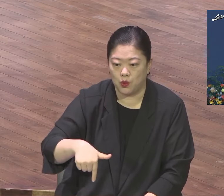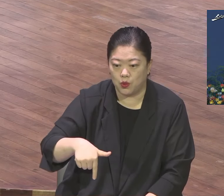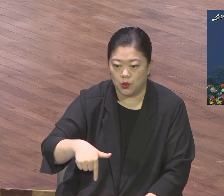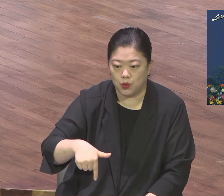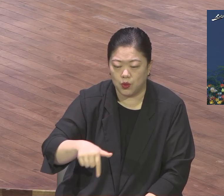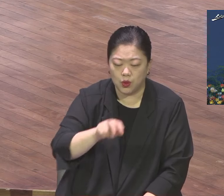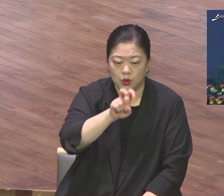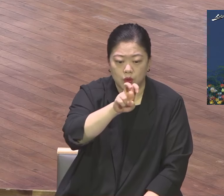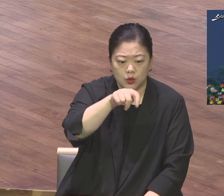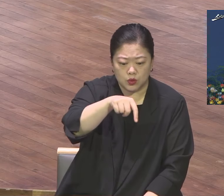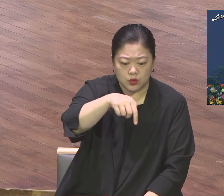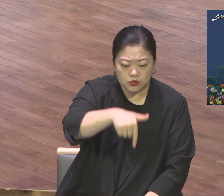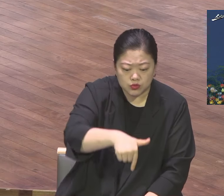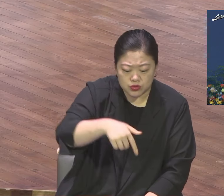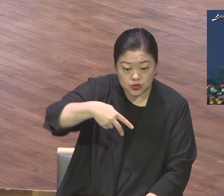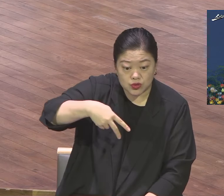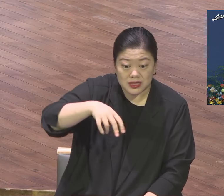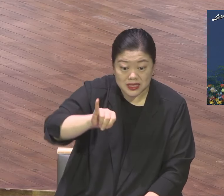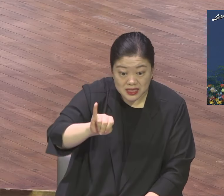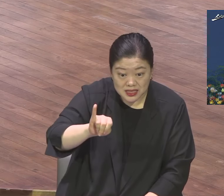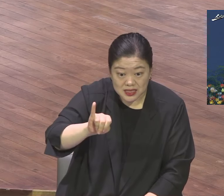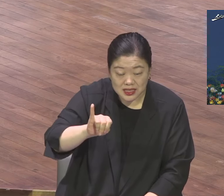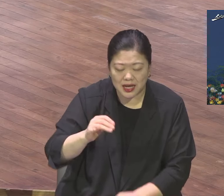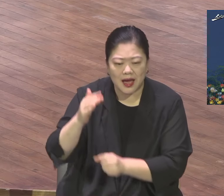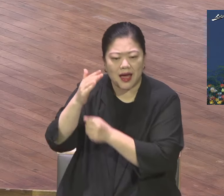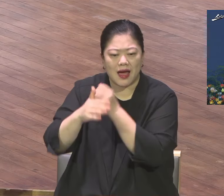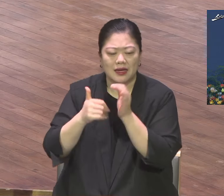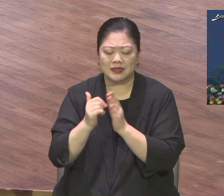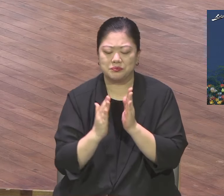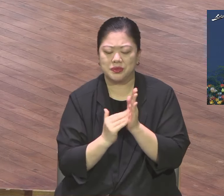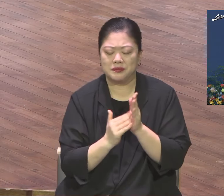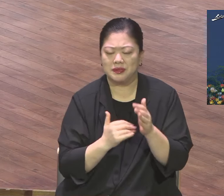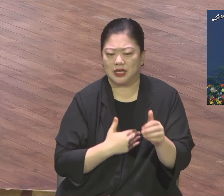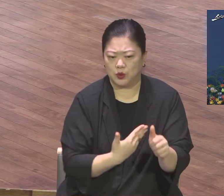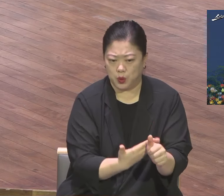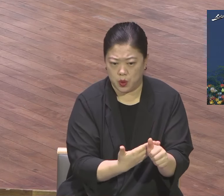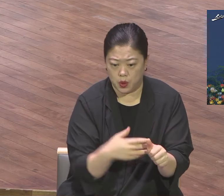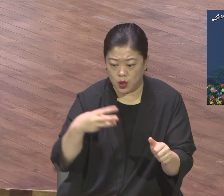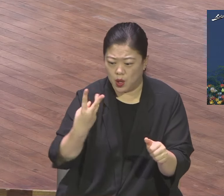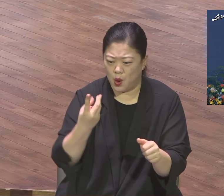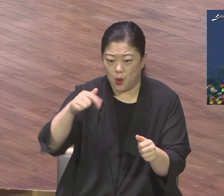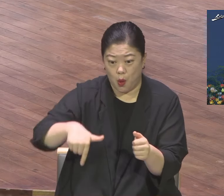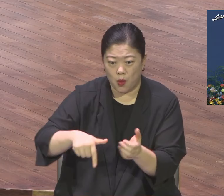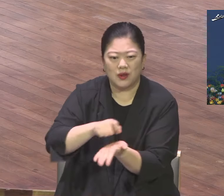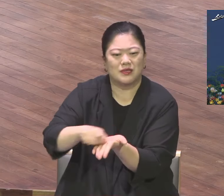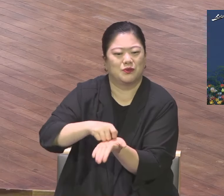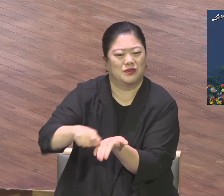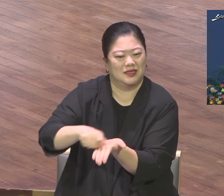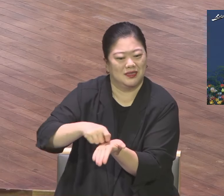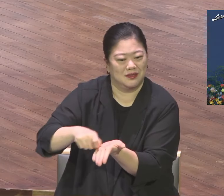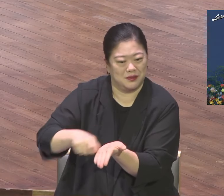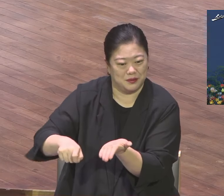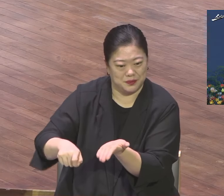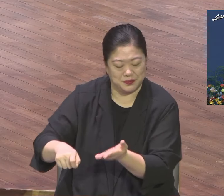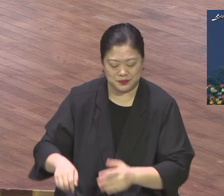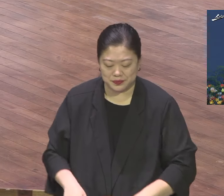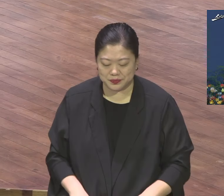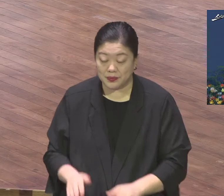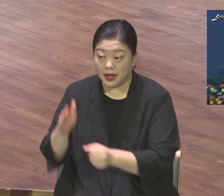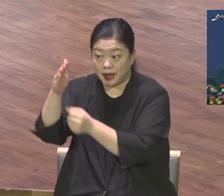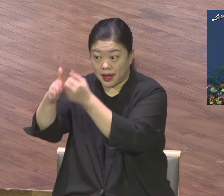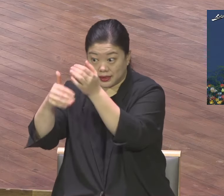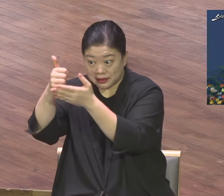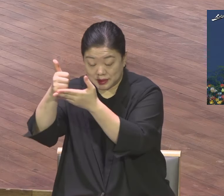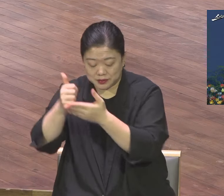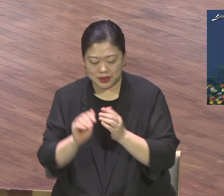통해서 그의 뜻이나 진리를 알게 해준다라는 의미지요. 주로 이래 선지자들 통해서 전해졌는데,